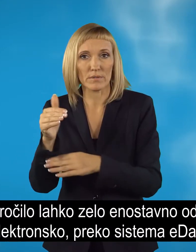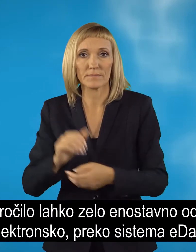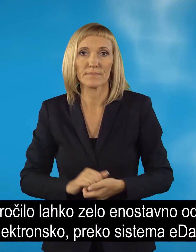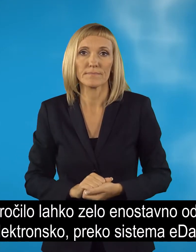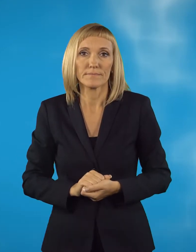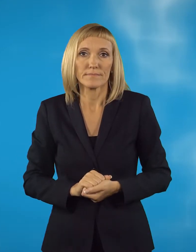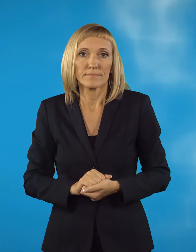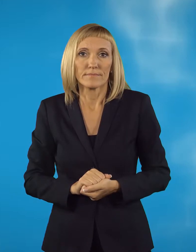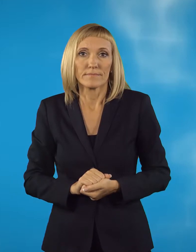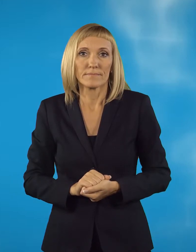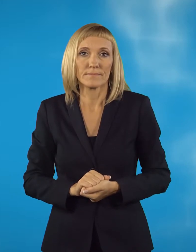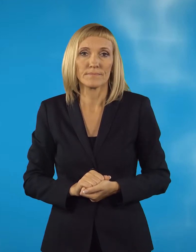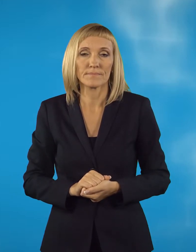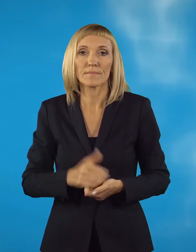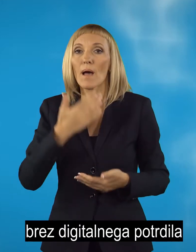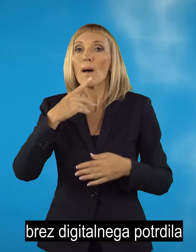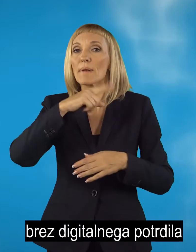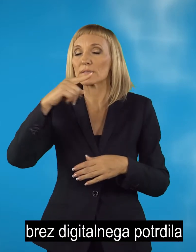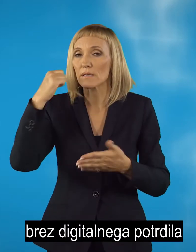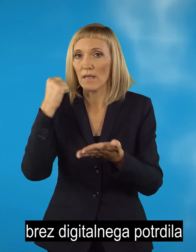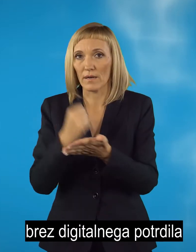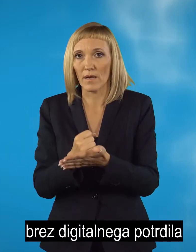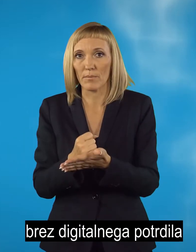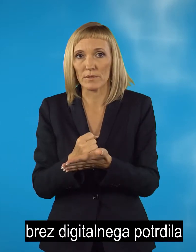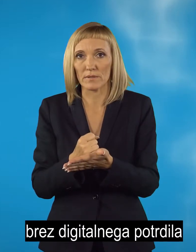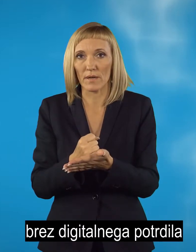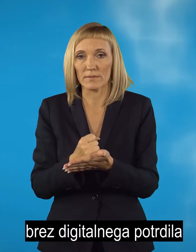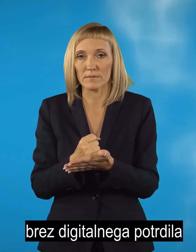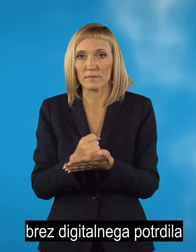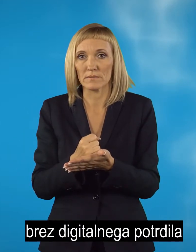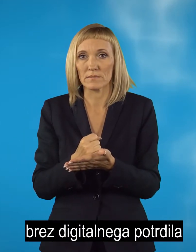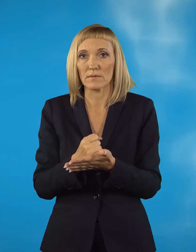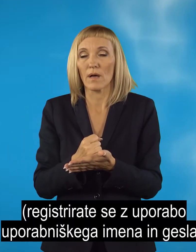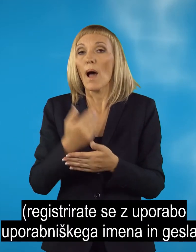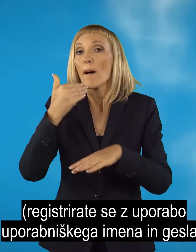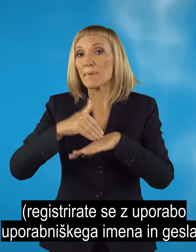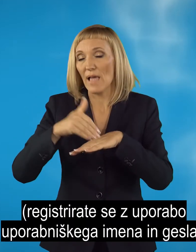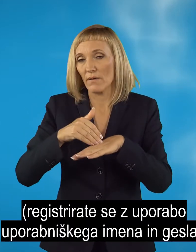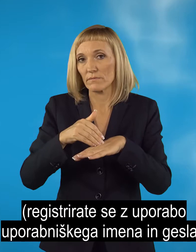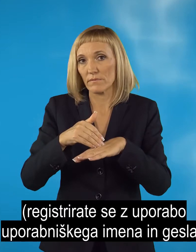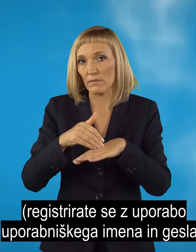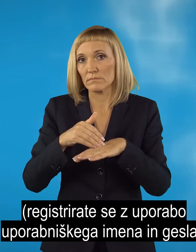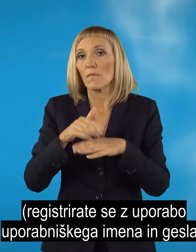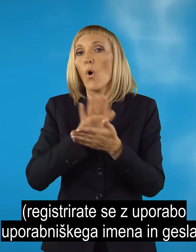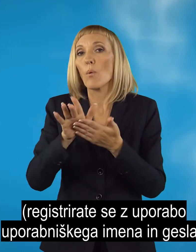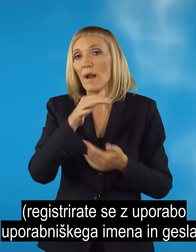e-davki. Brez digitalnega potrdila registrirate se z uporabo uporabniškega imena in